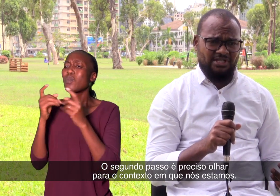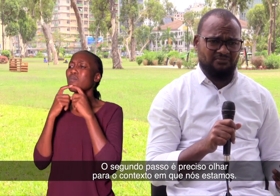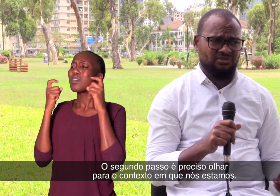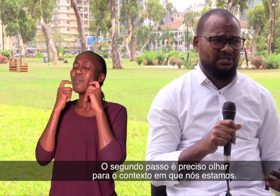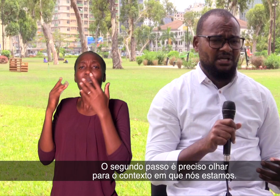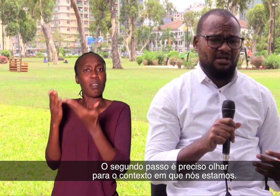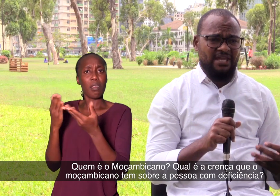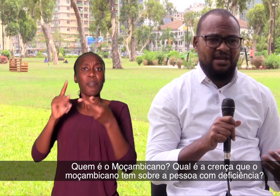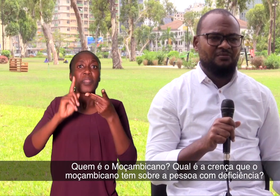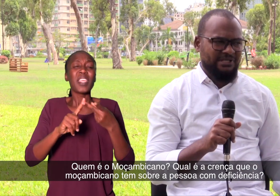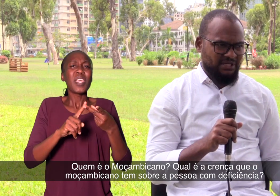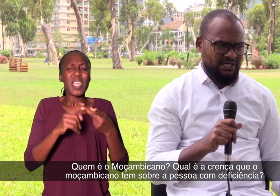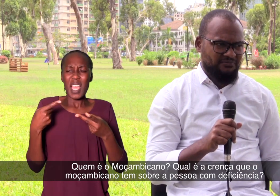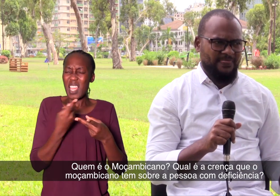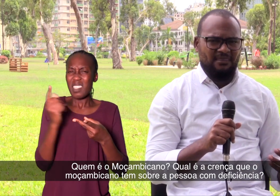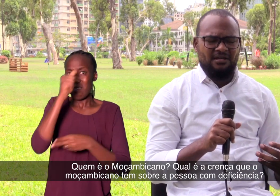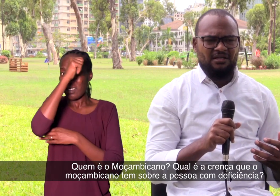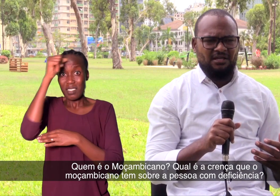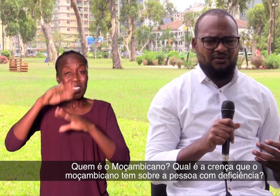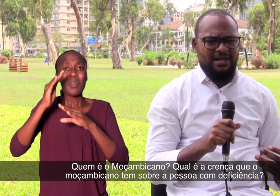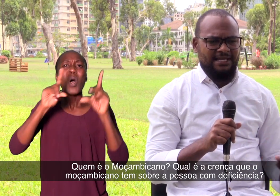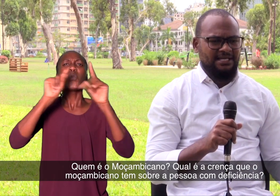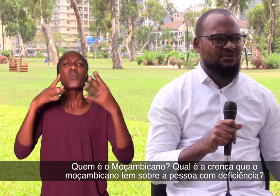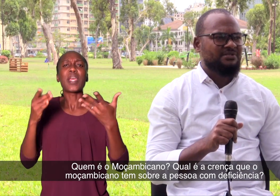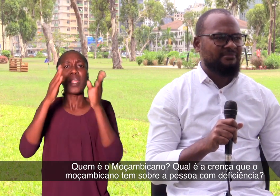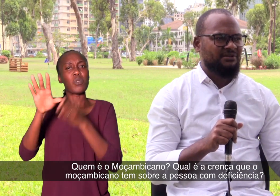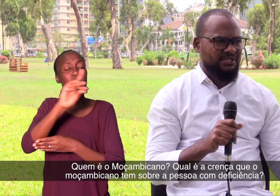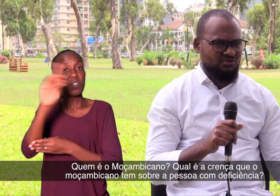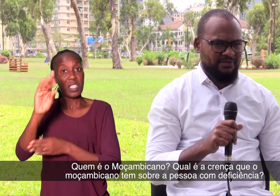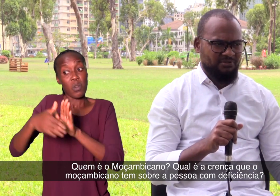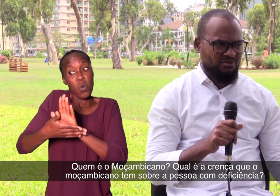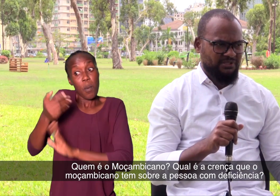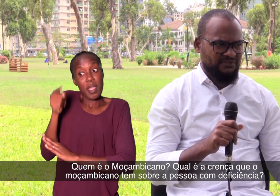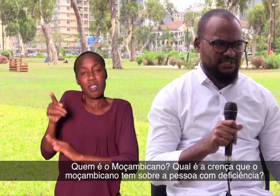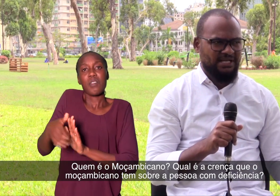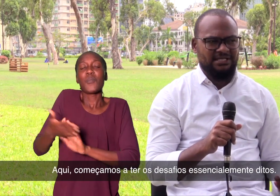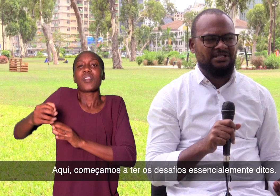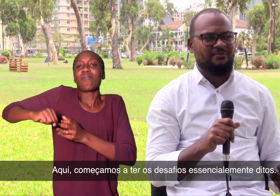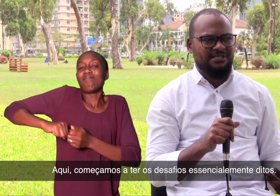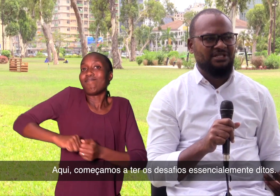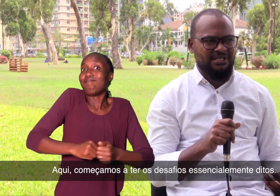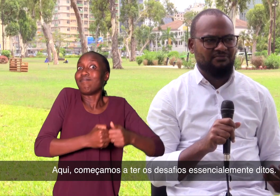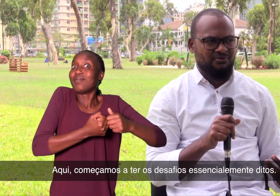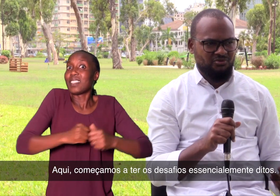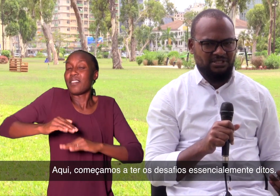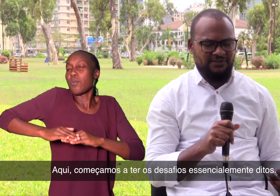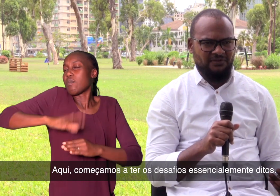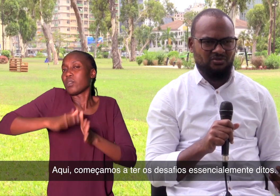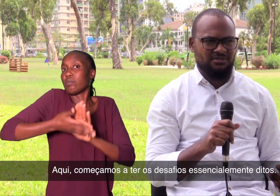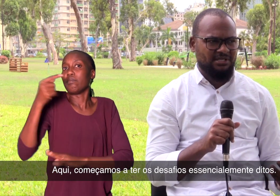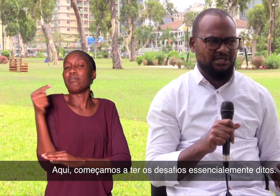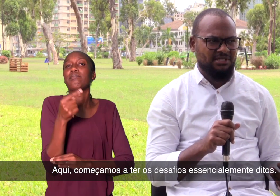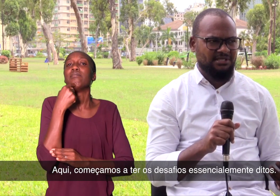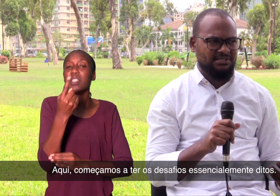em que nós estamos. Quem é o moçambicano? Qual é a crença que o moçambicano tem sobre a pessoa com deficiência? Aqui já começamos a ter os